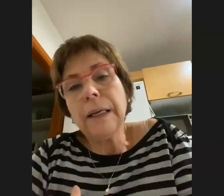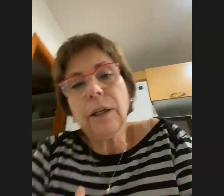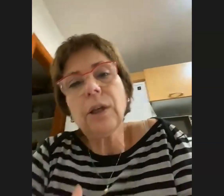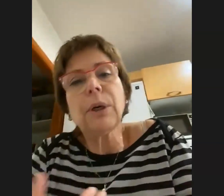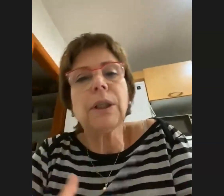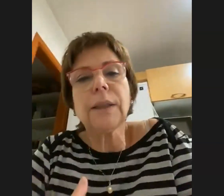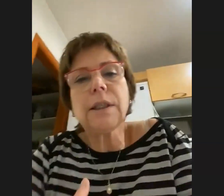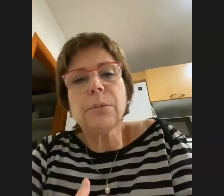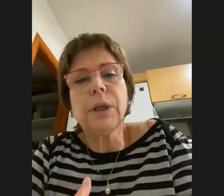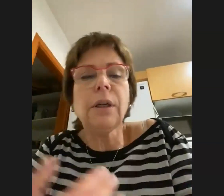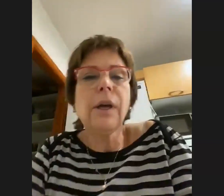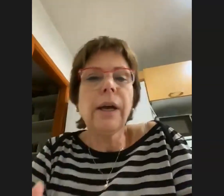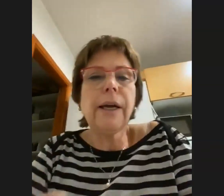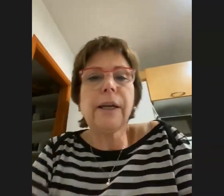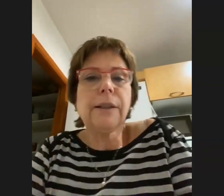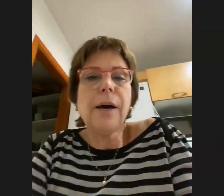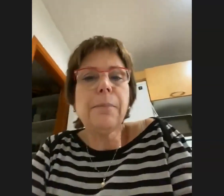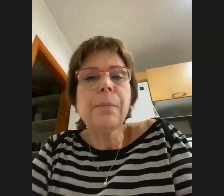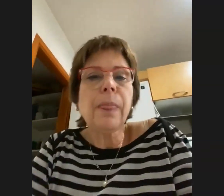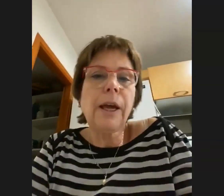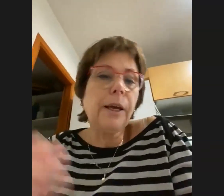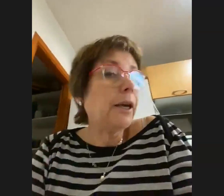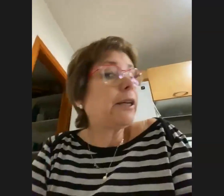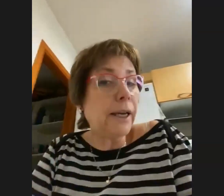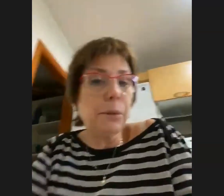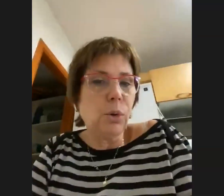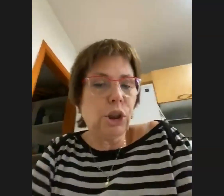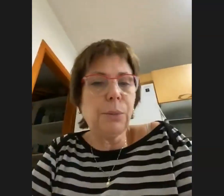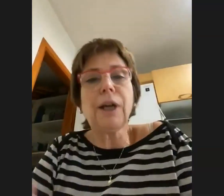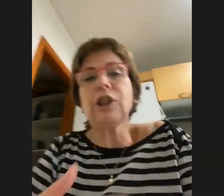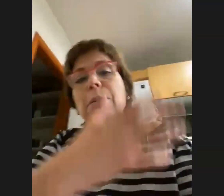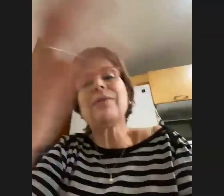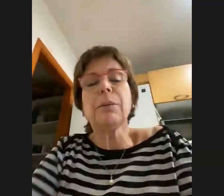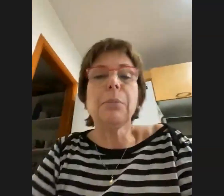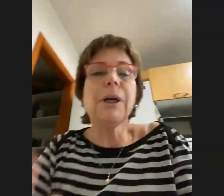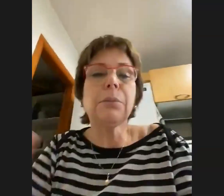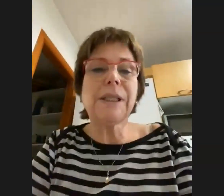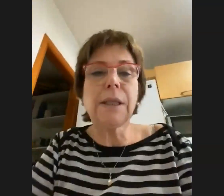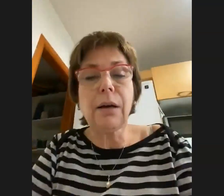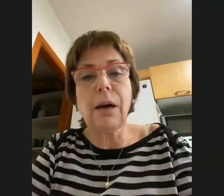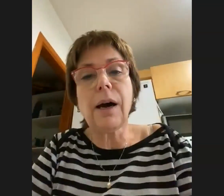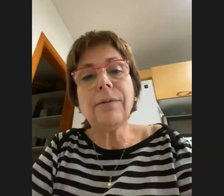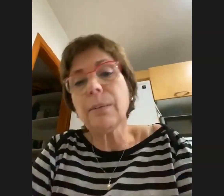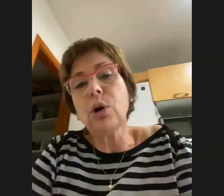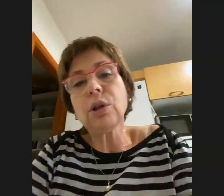אני מגדירת עצמי כאדם כן עם לקוט שמיעה כשאני באה ואני מדברת בשיח רחב למרות